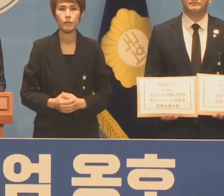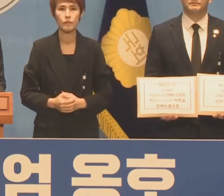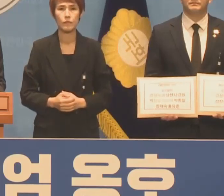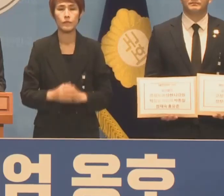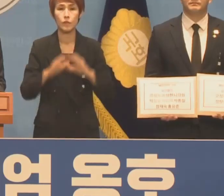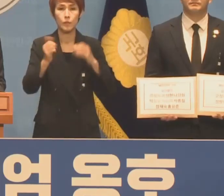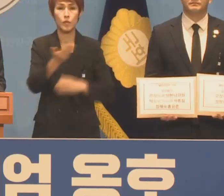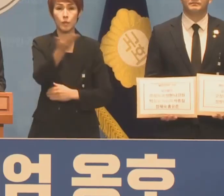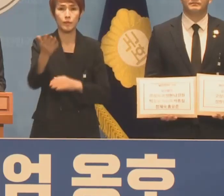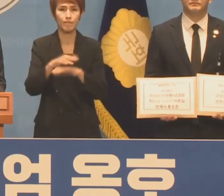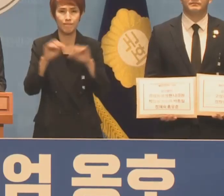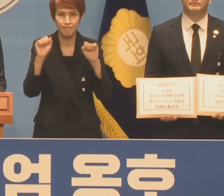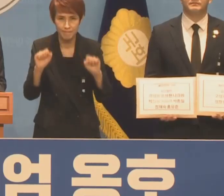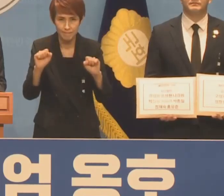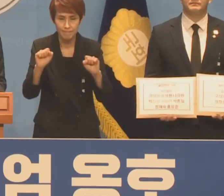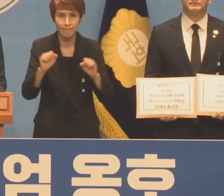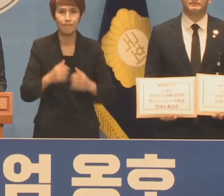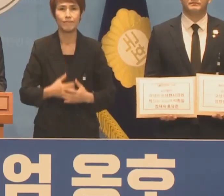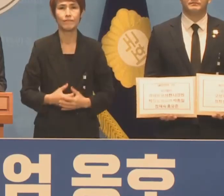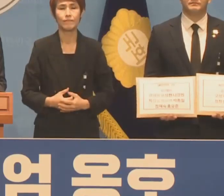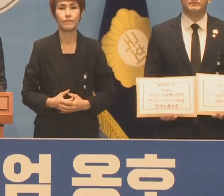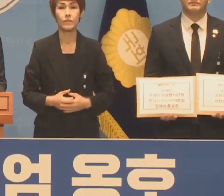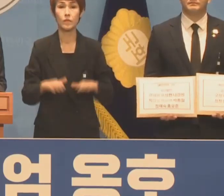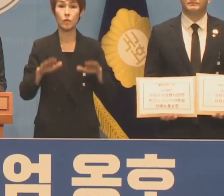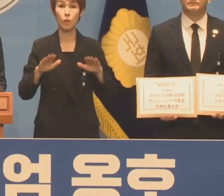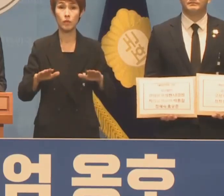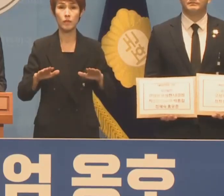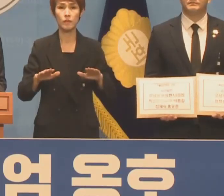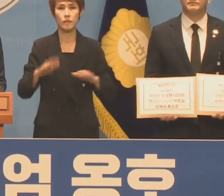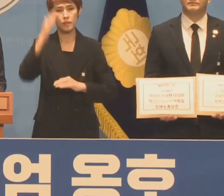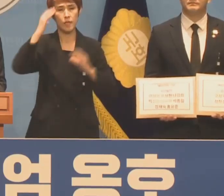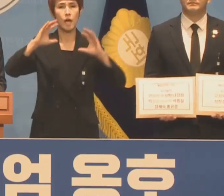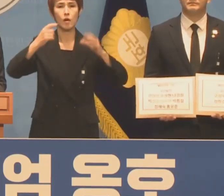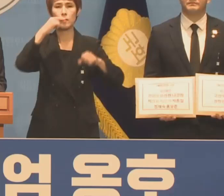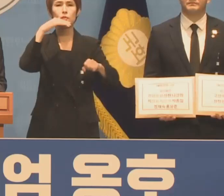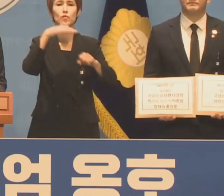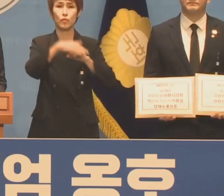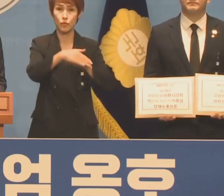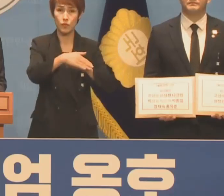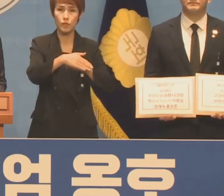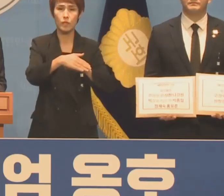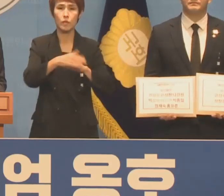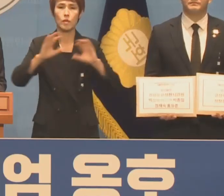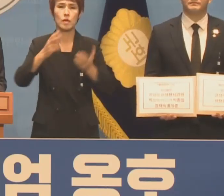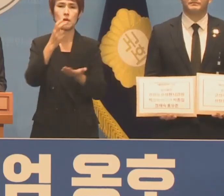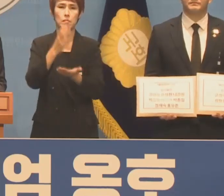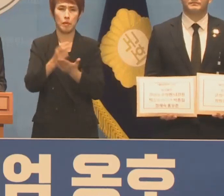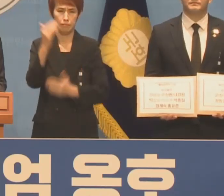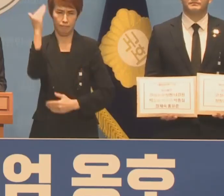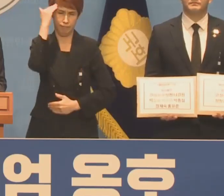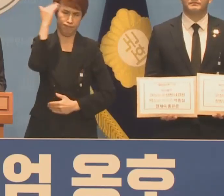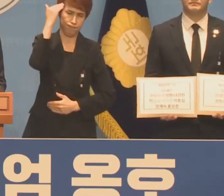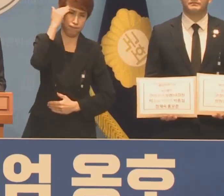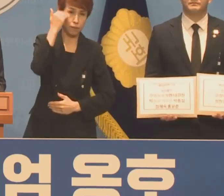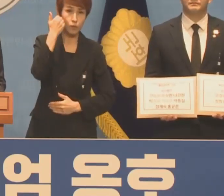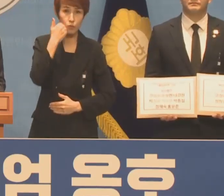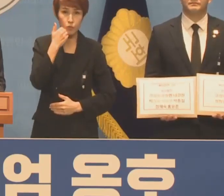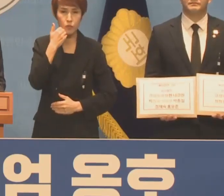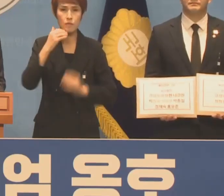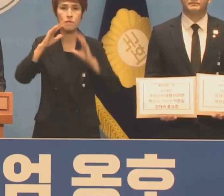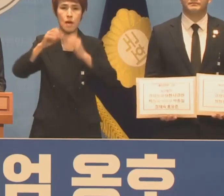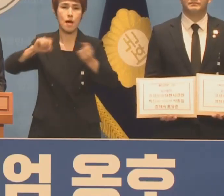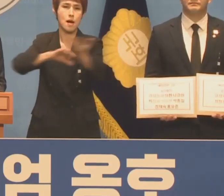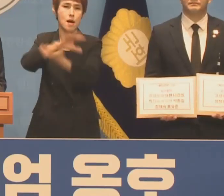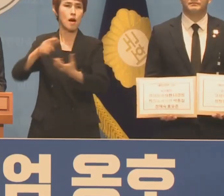존경하는 국민 여러분, 오늘 우리는 대한민국의 민주주의와 헌법 질서를 위협하는 내란